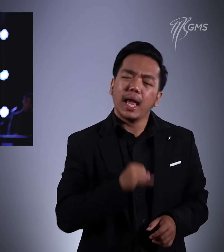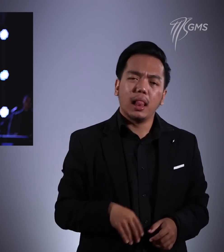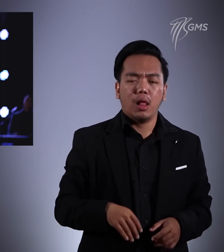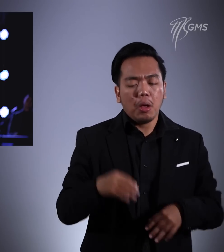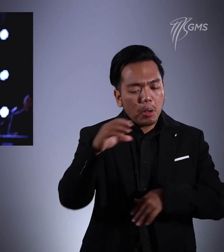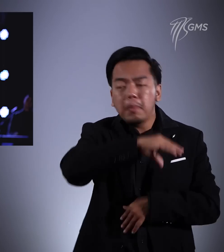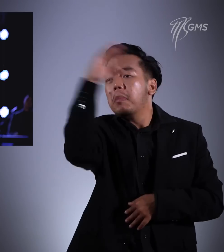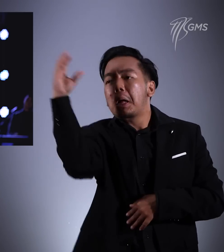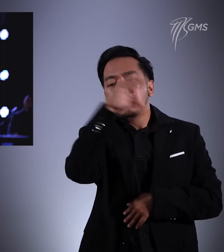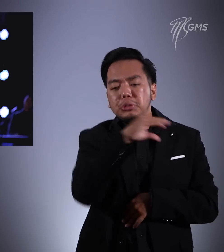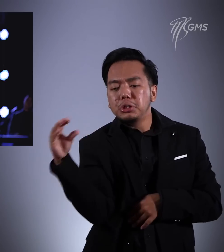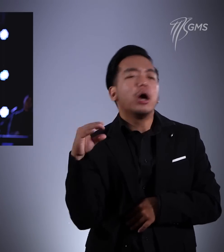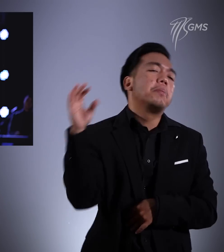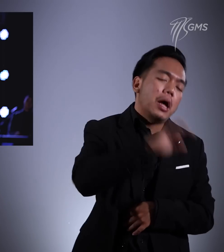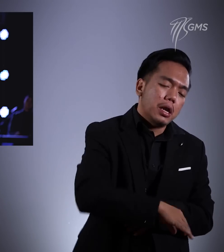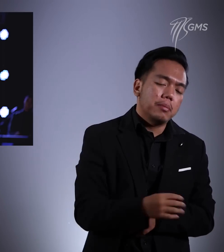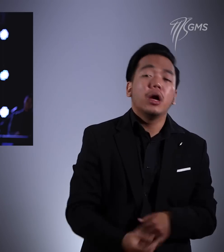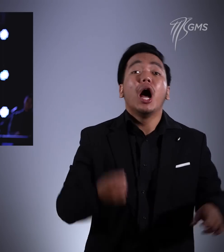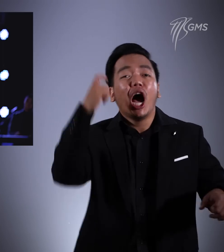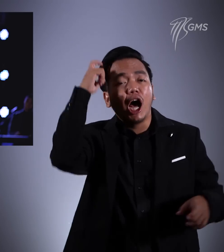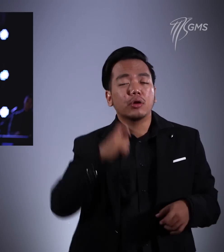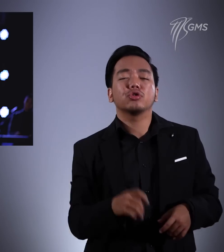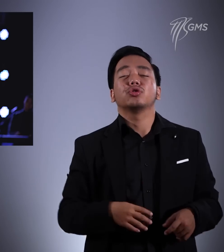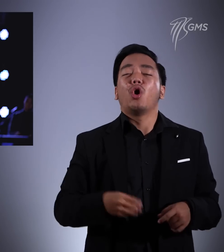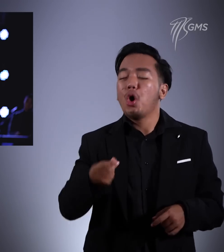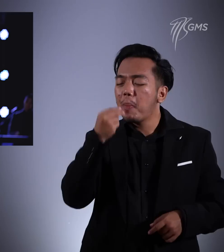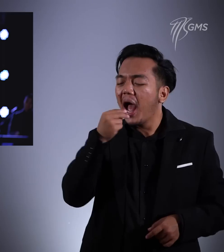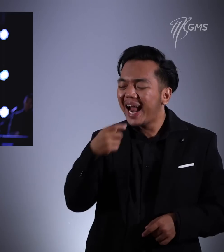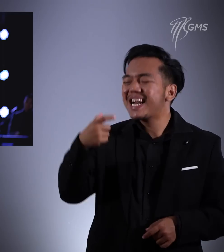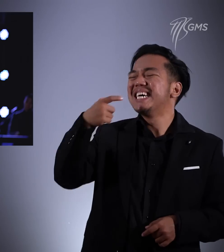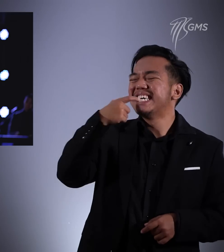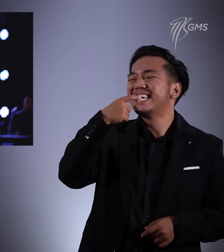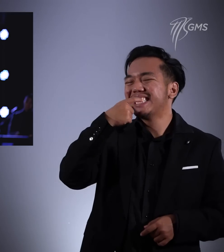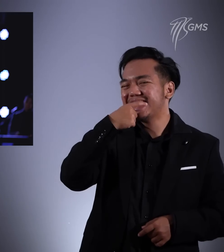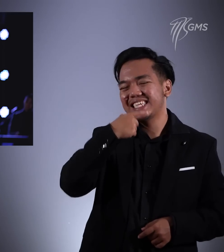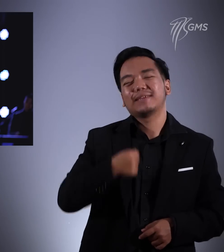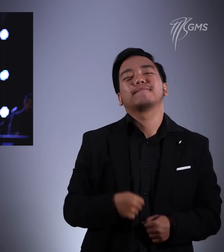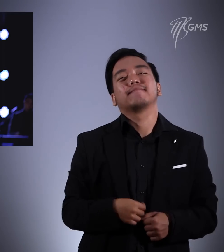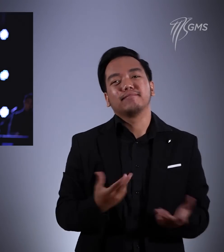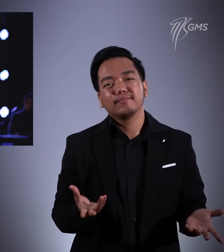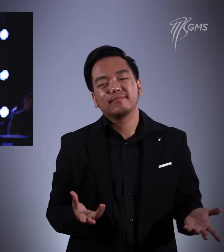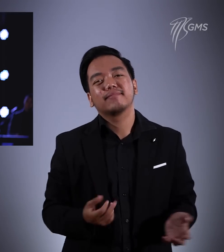rotinya. Nggak ada mentega, itu kayak cilaka. Nggak ada butternya. Kalau kita mungkin nggak ada sambal.